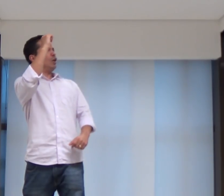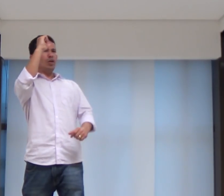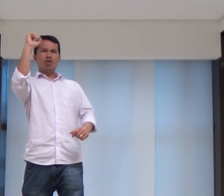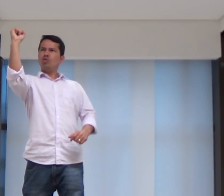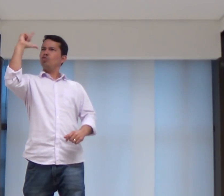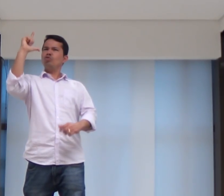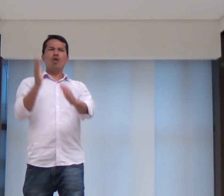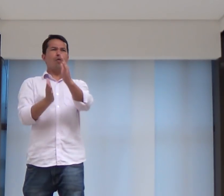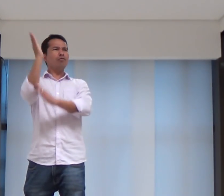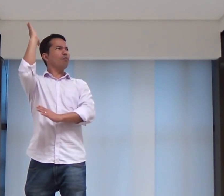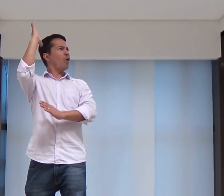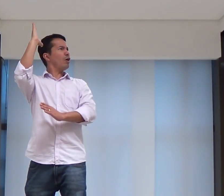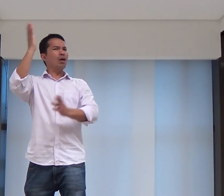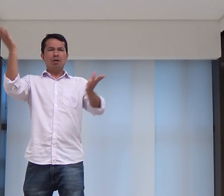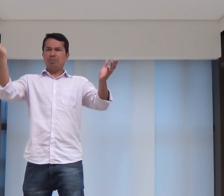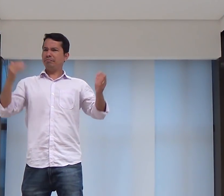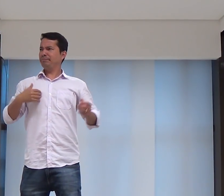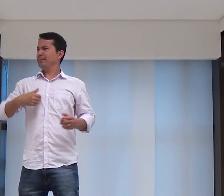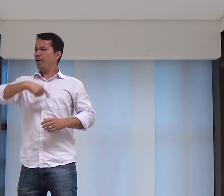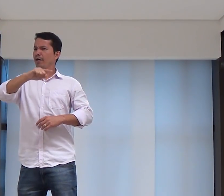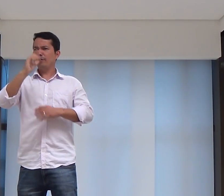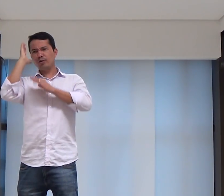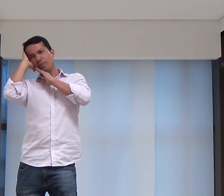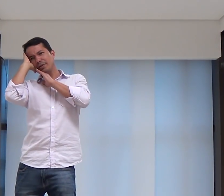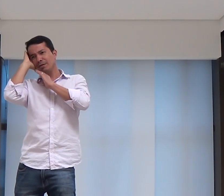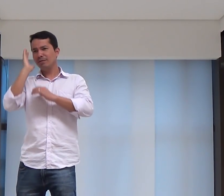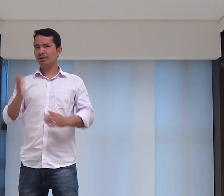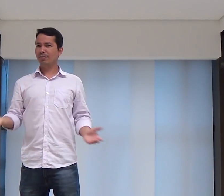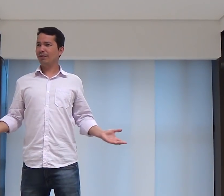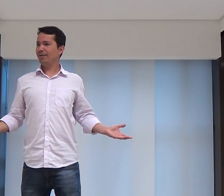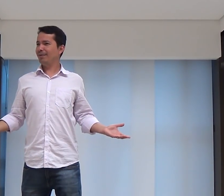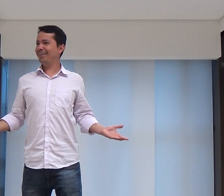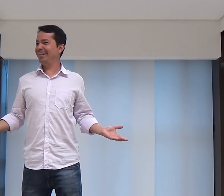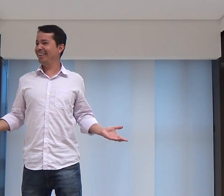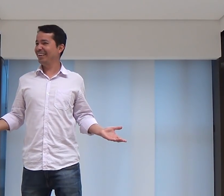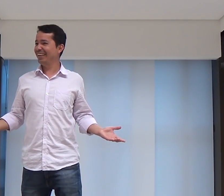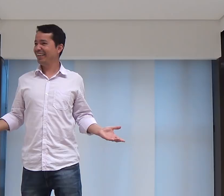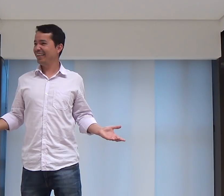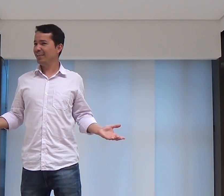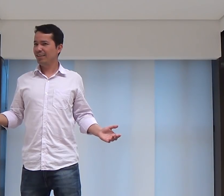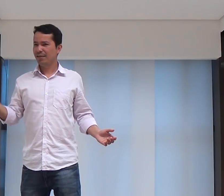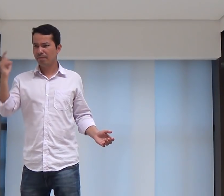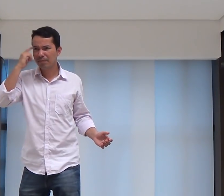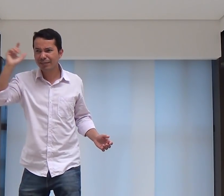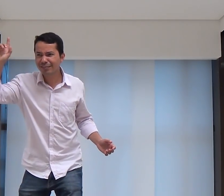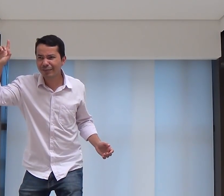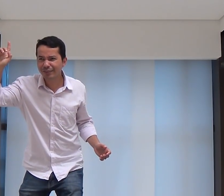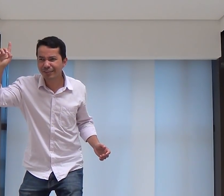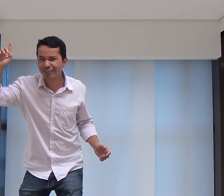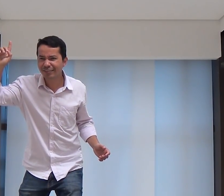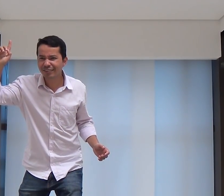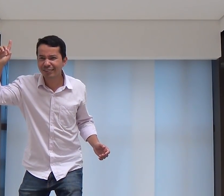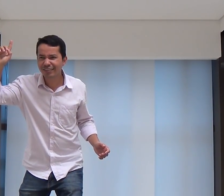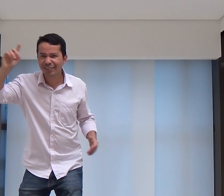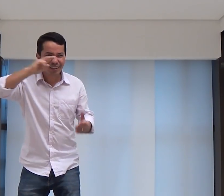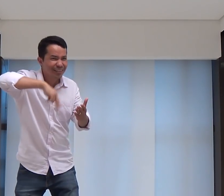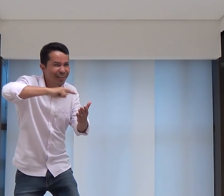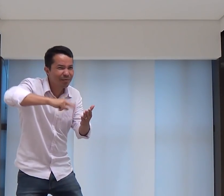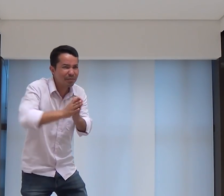nossa, não passou, nem vi. O pessoal foi embora. Eu vou dormir. Acabou o seu dia. Em qual momento a pessoa